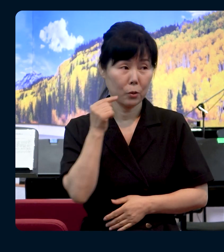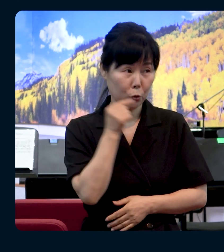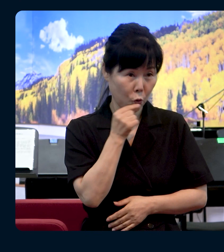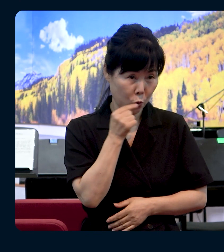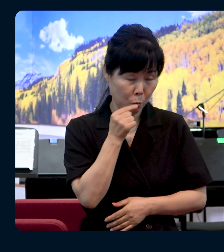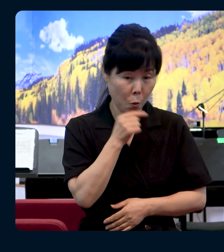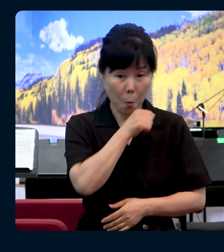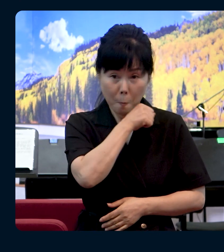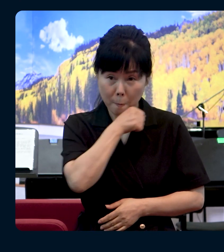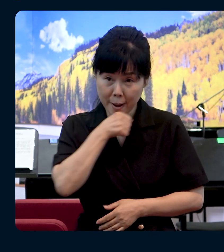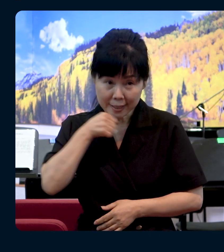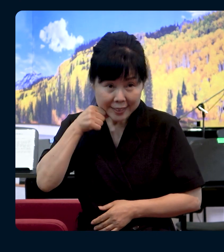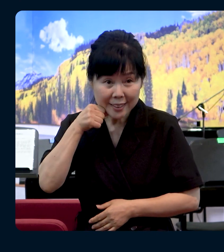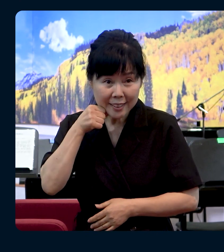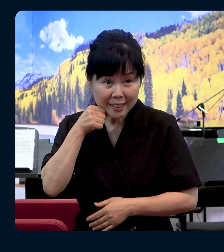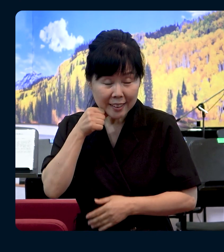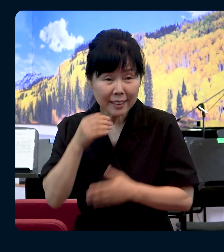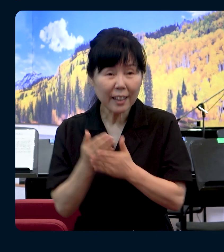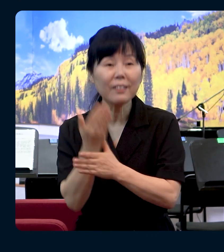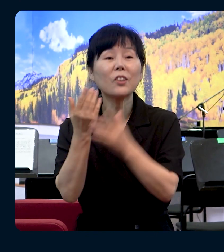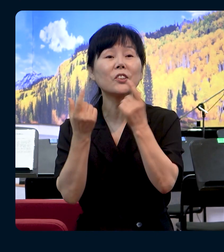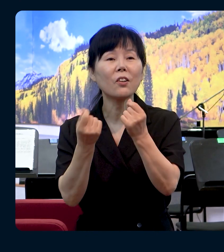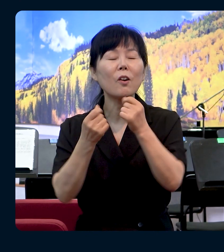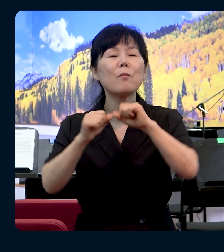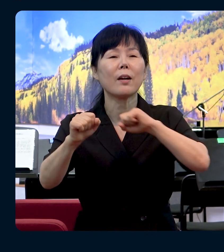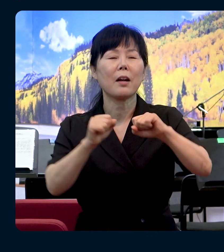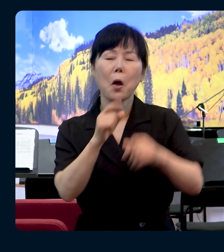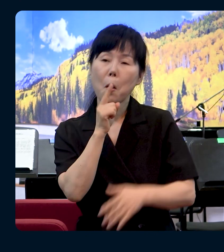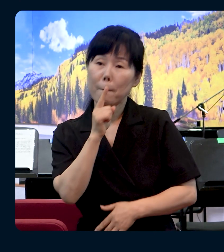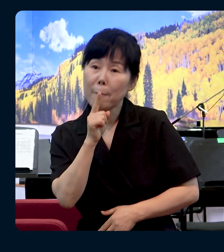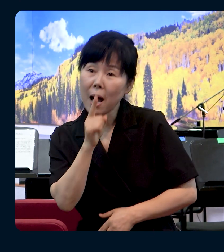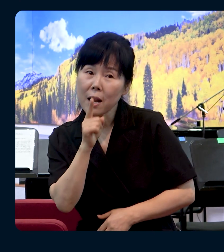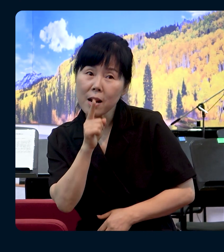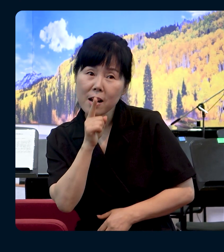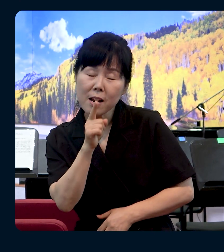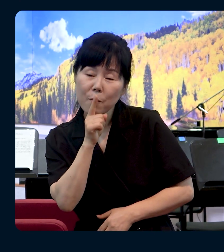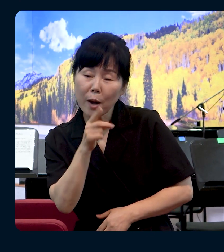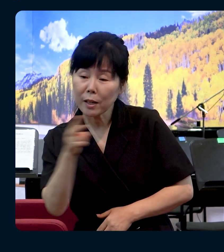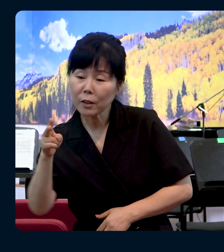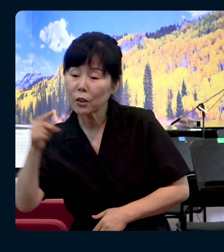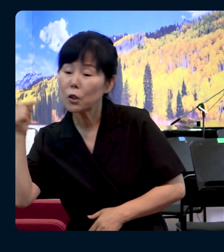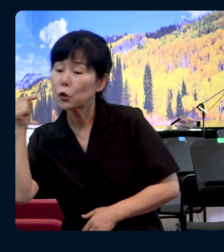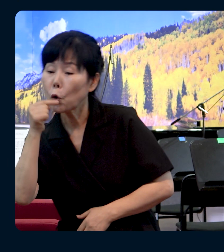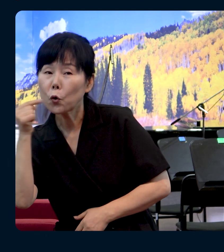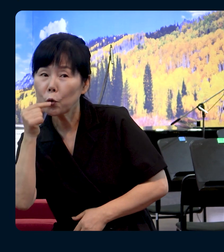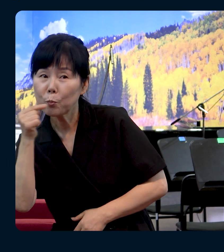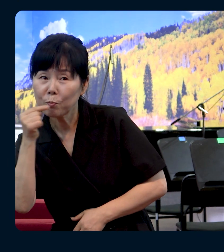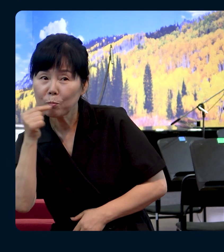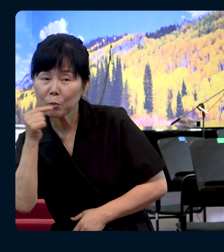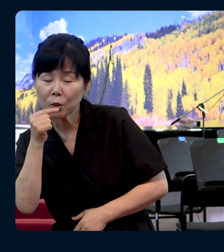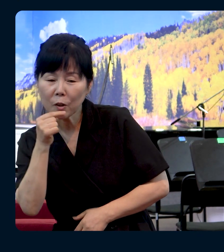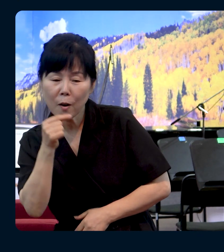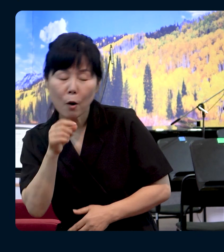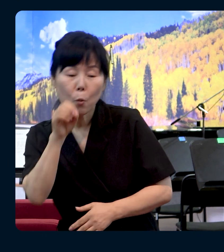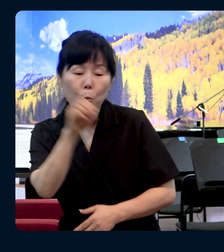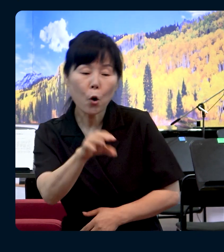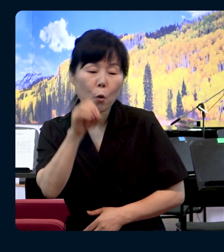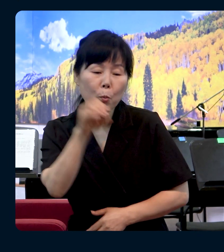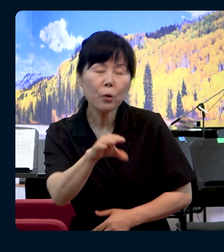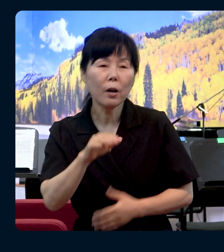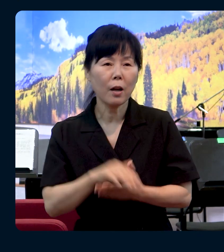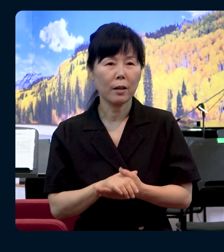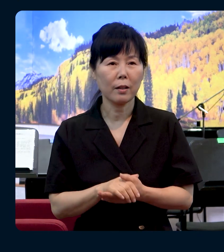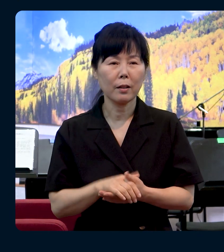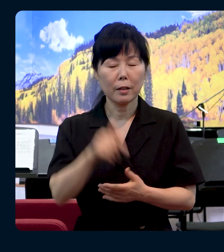소금으로 맛을 냄과 같이 하라. 즉 말에 소금으로 간을 해라, 그런 이야기거든요. 이게 무슨